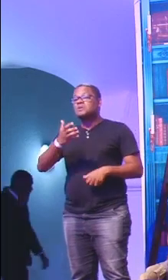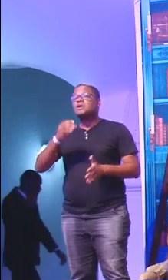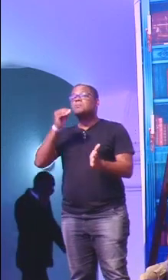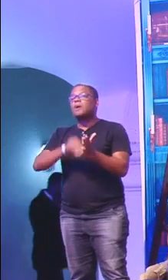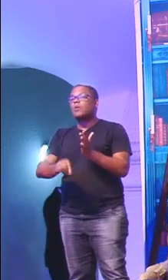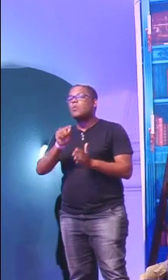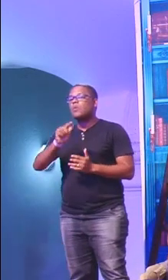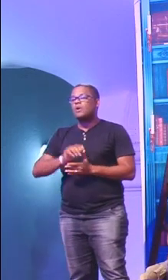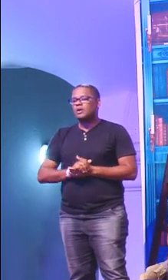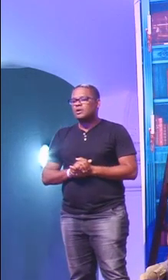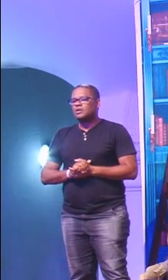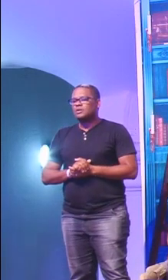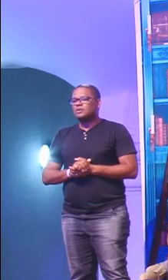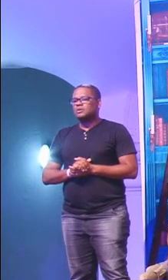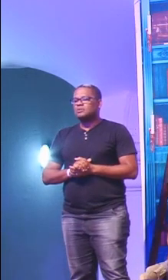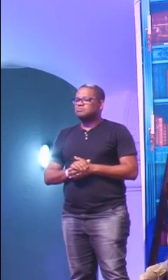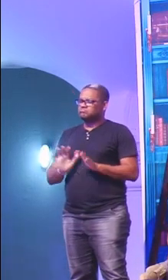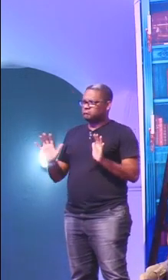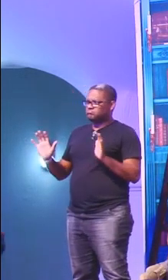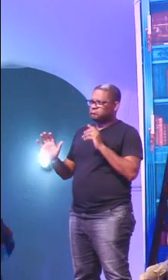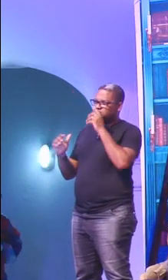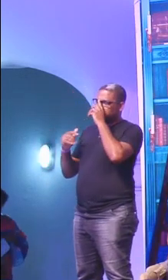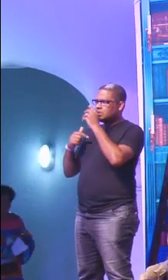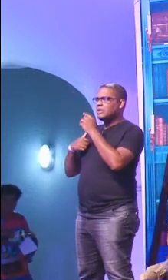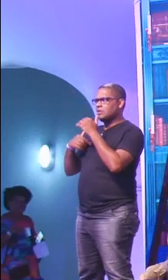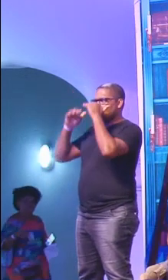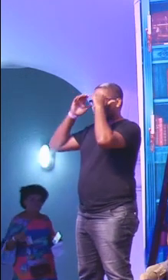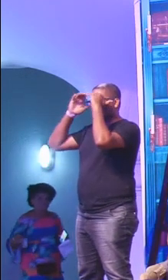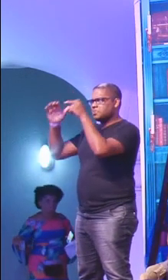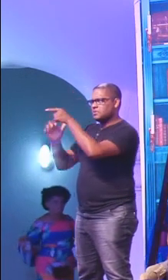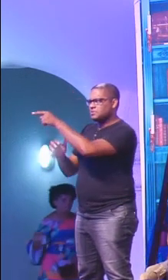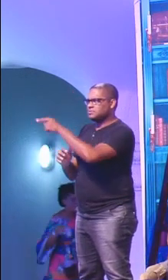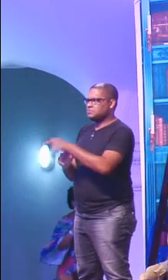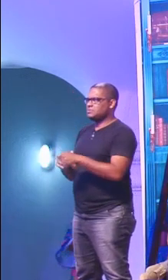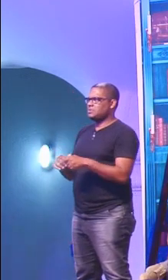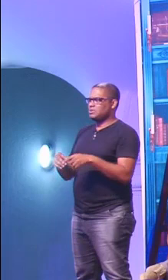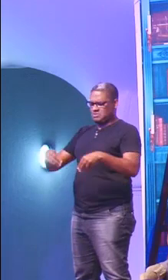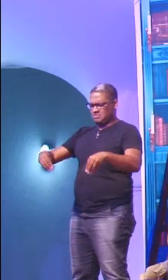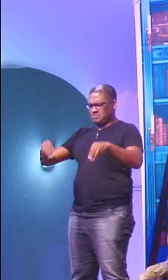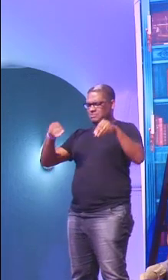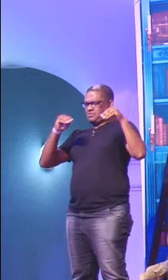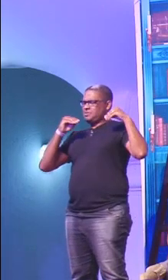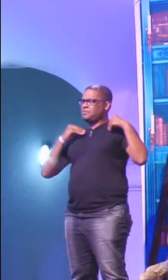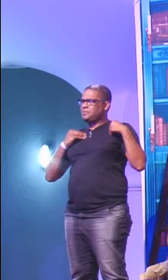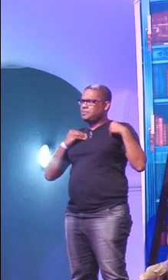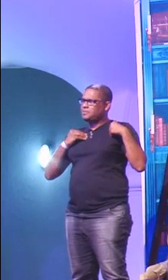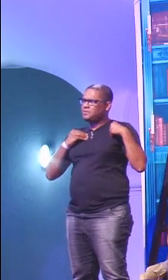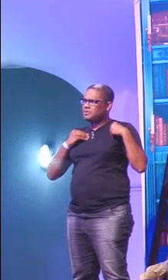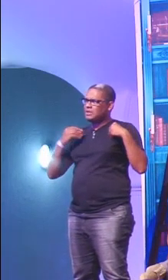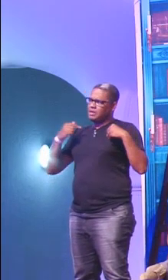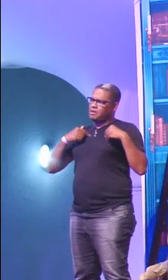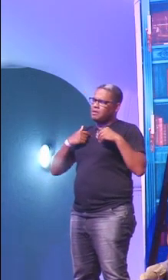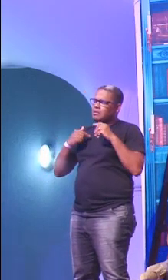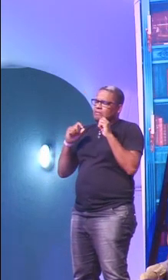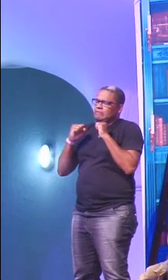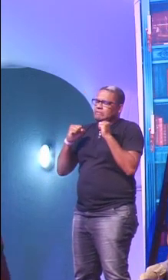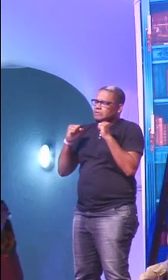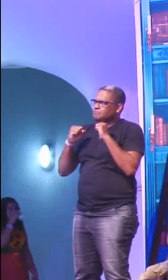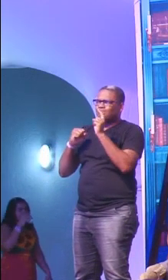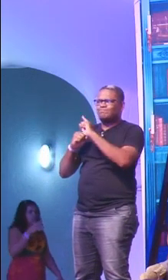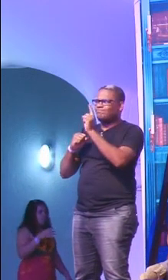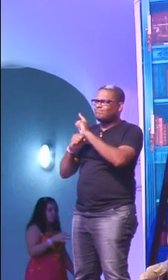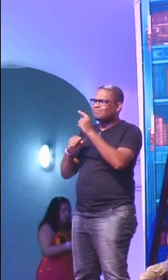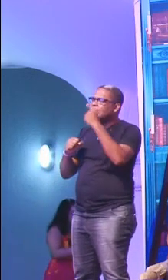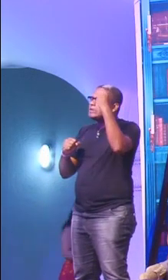meu filho? Sem querer desrespeitá-lo, meu pai, não foi o cobertor que a mãe me deu que me tirou o frio.